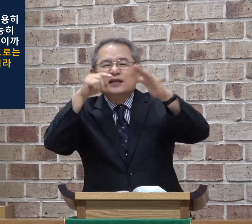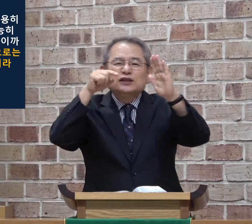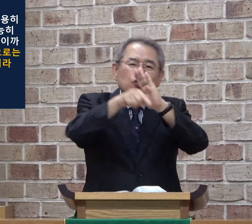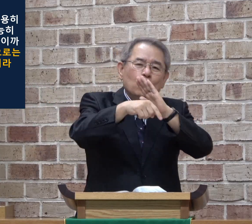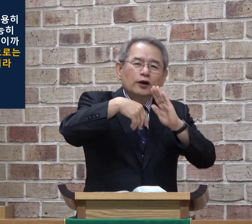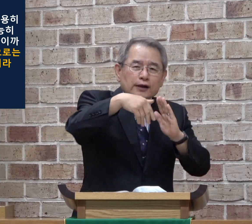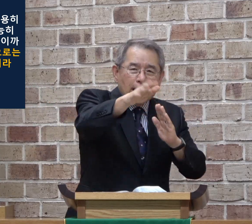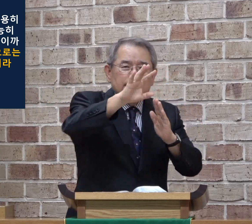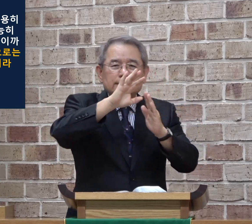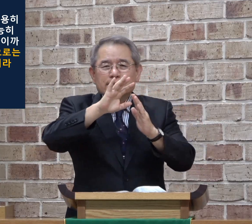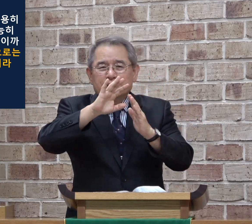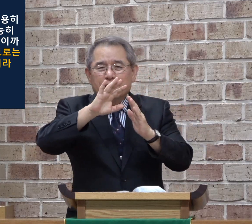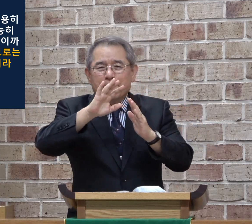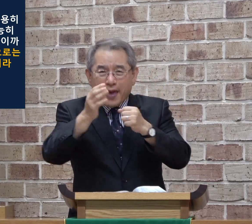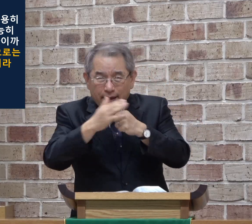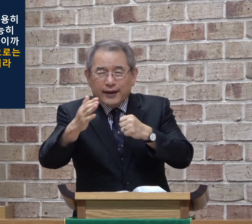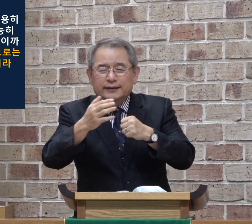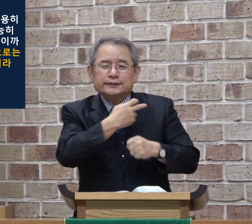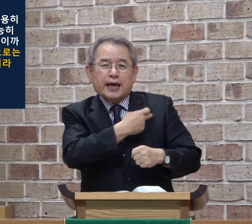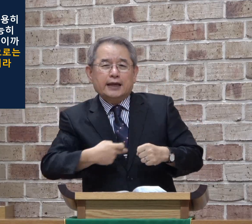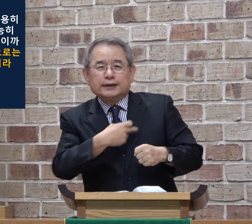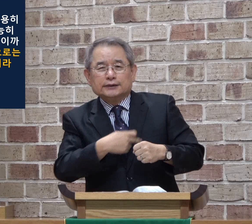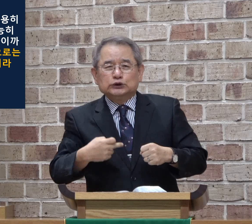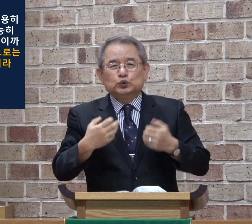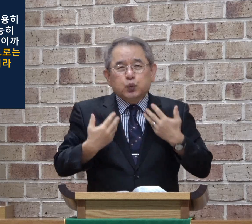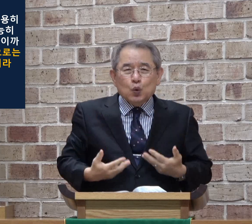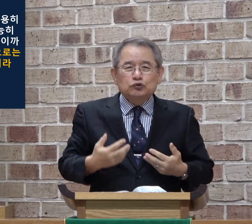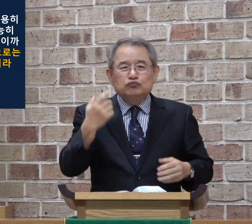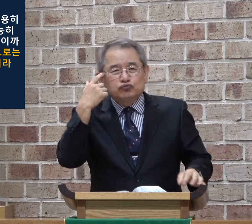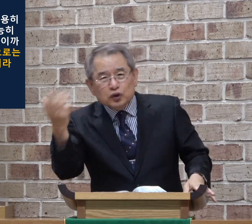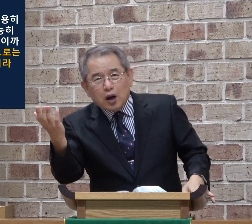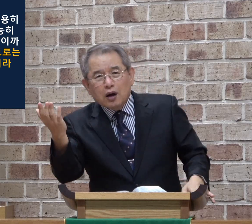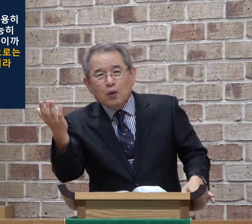마가복음 9장 27절에서 28절을 읽어보겠습니다. 집에 들어가심에